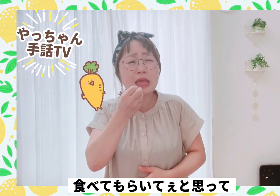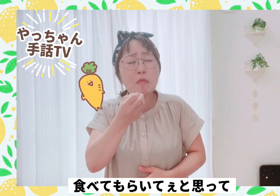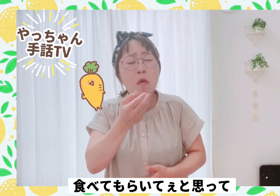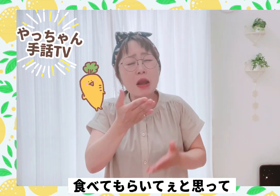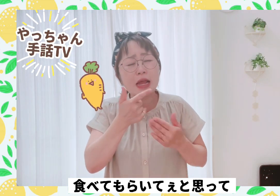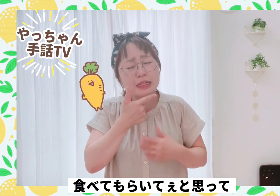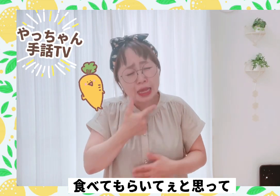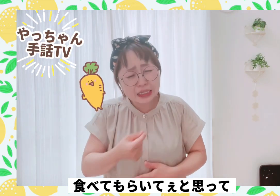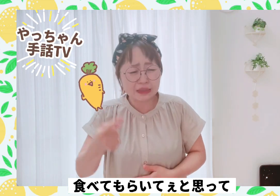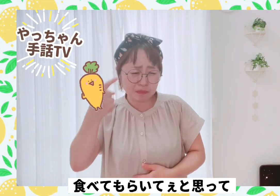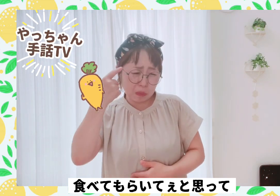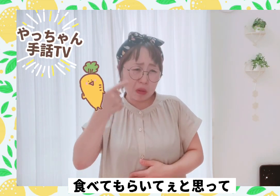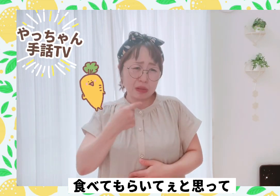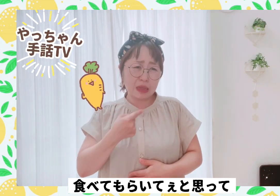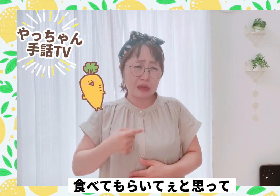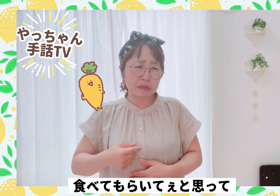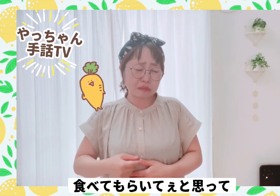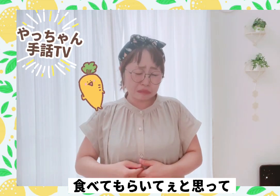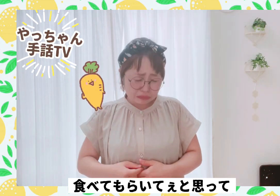食べてもらえでと思って